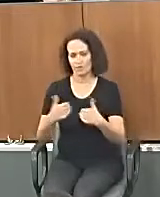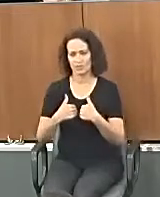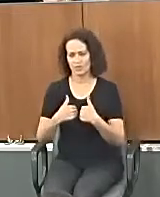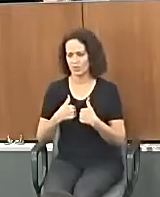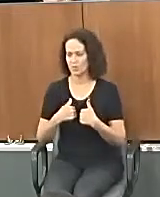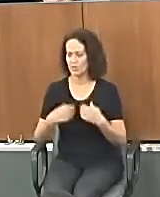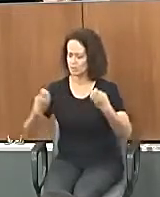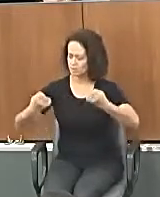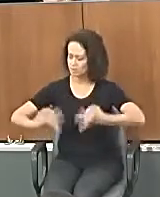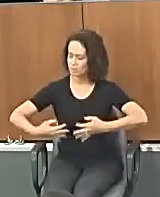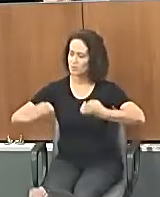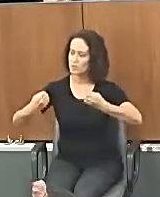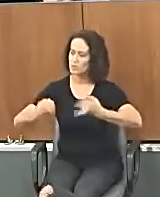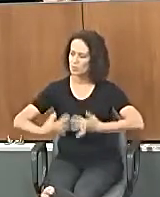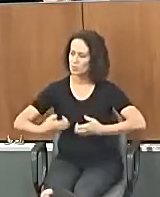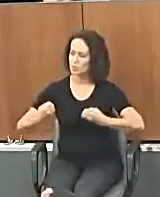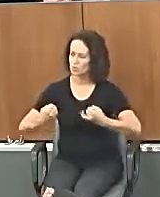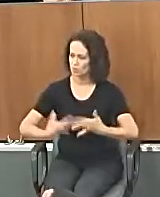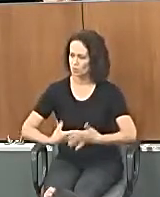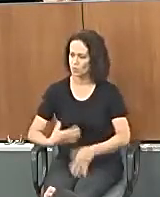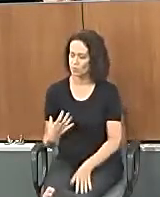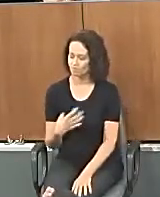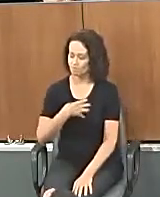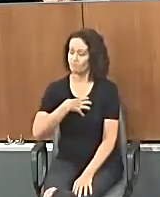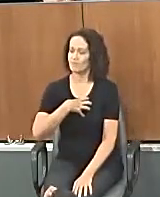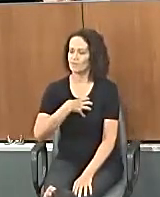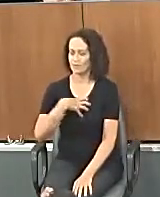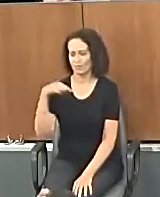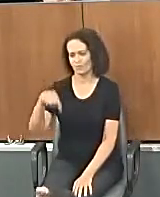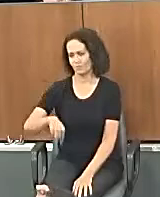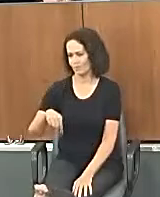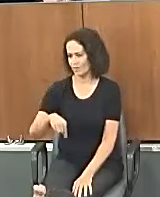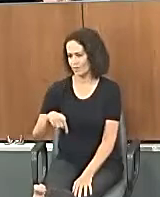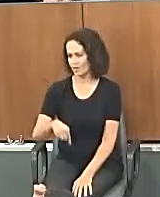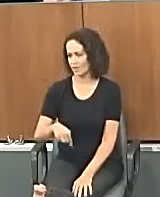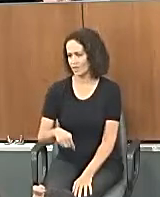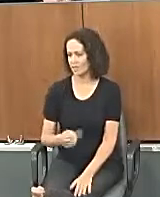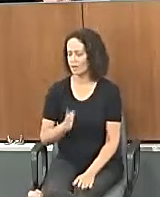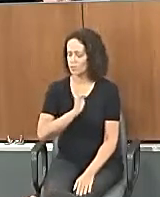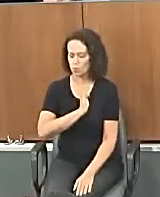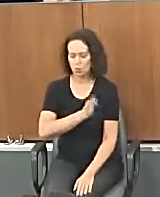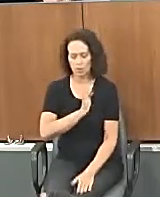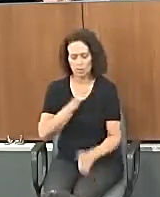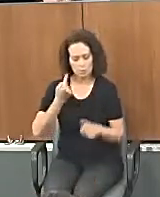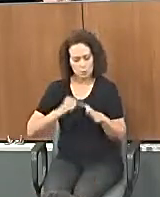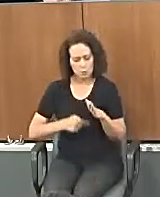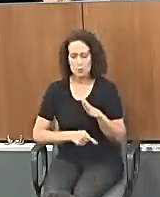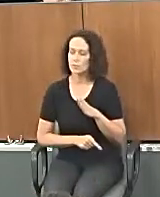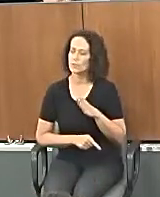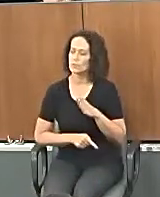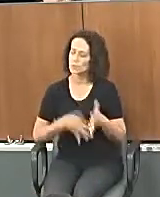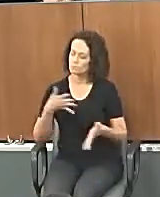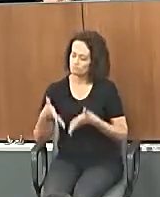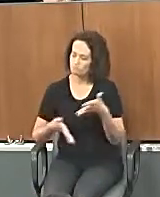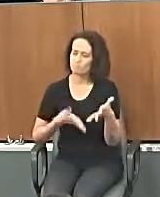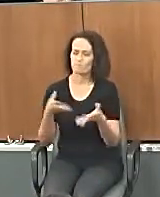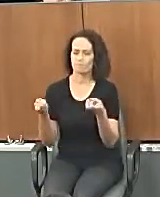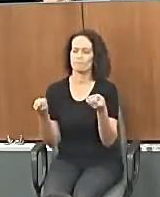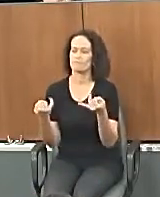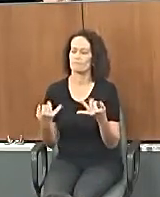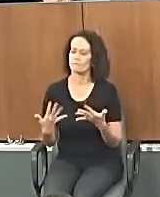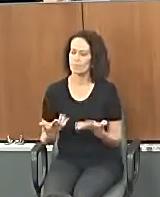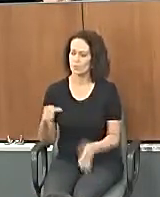inflamada o que era um sentimento deles saiu do fundo do coração dele as palavras que ele diz